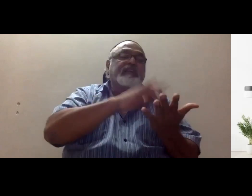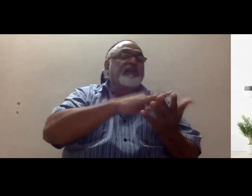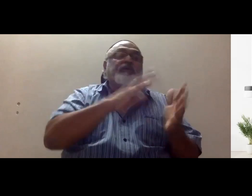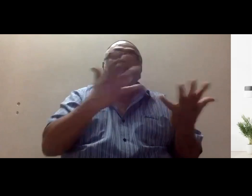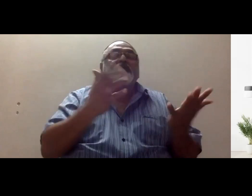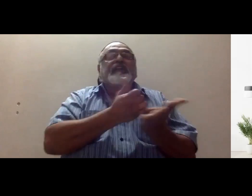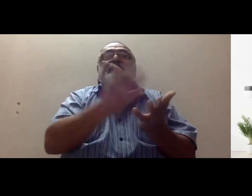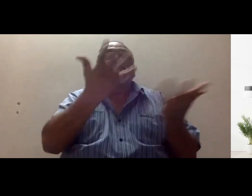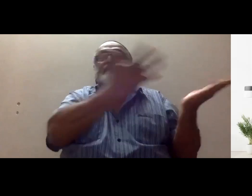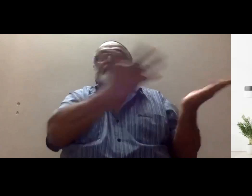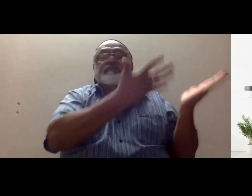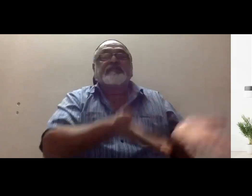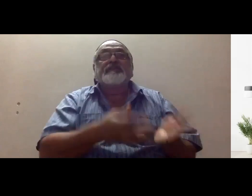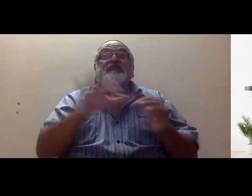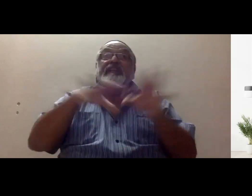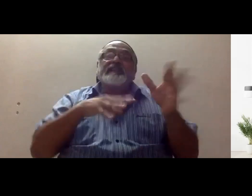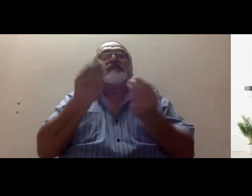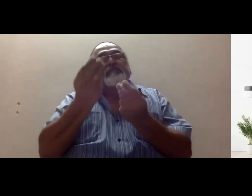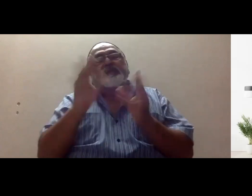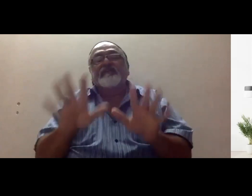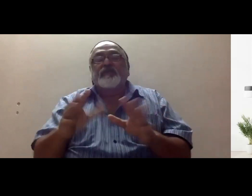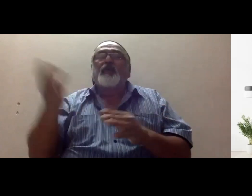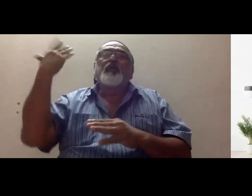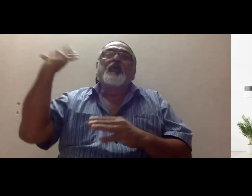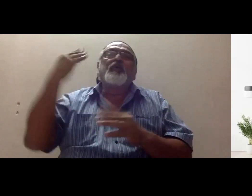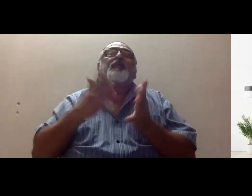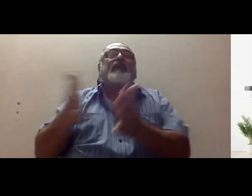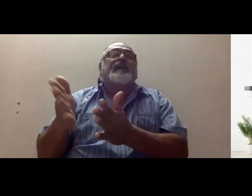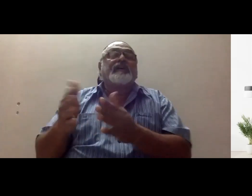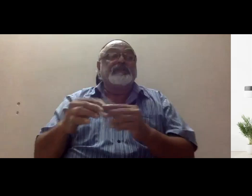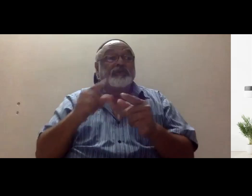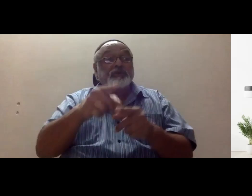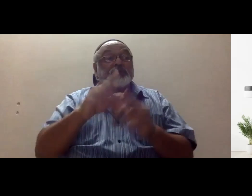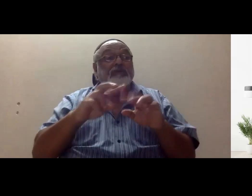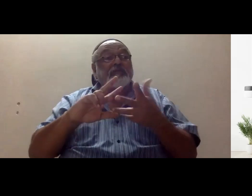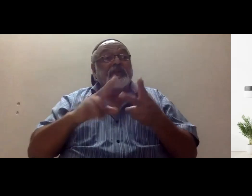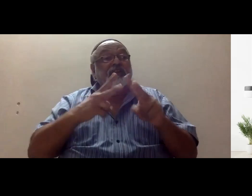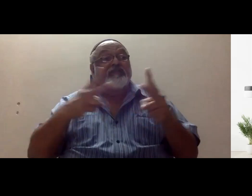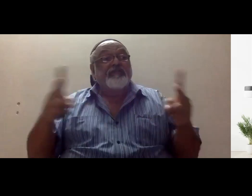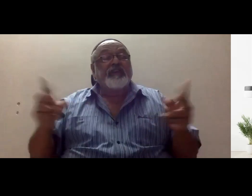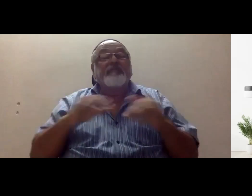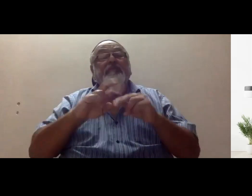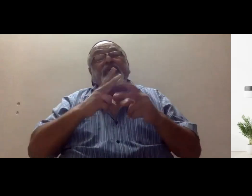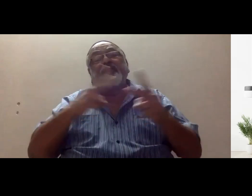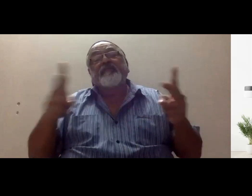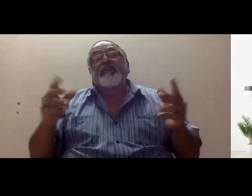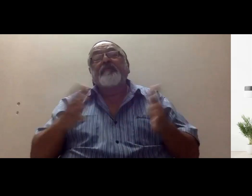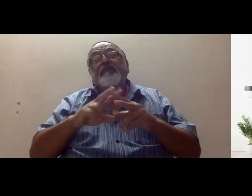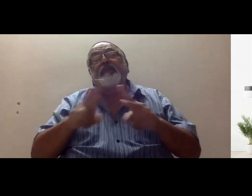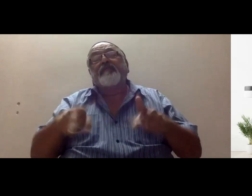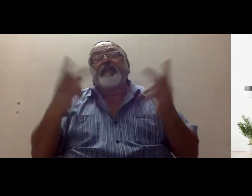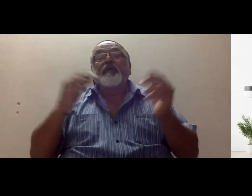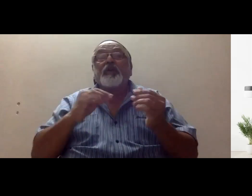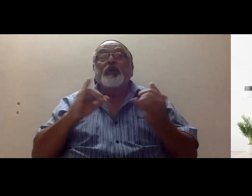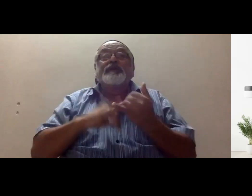वोकेशनल ट्रेनिंग को लेके कि उसमें कितना आपने ऑप्शंस बनाया है, क्या क्या चीजें हैं, क्या वो मॉडर्न सोसाइटी मॉडर्न